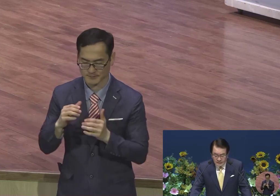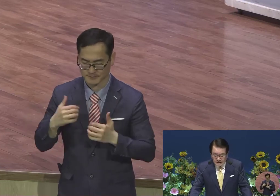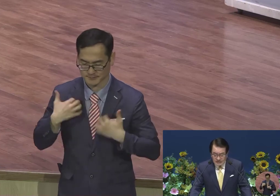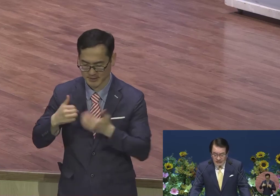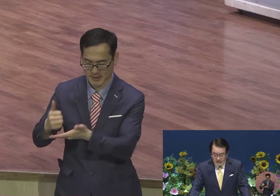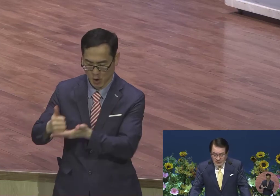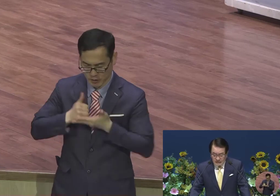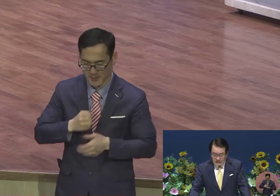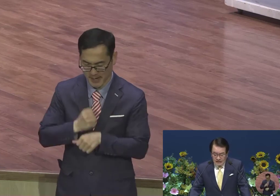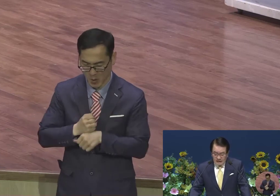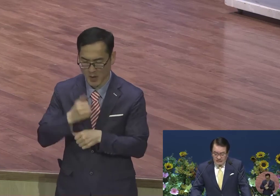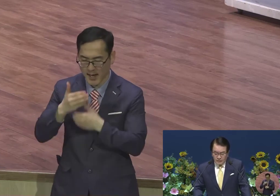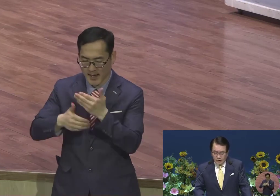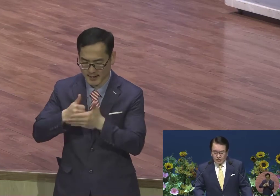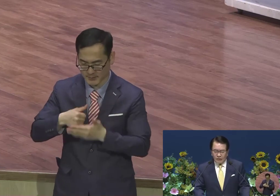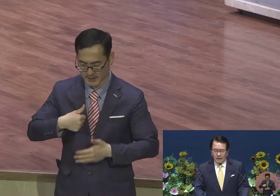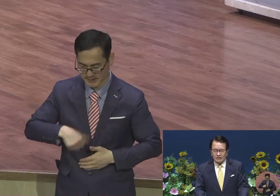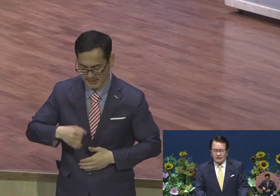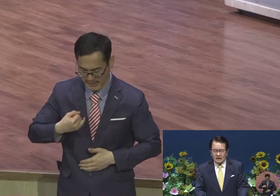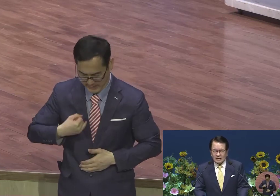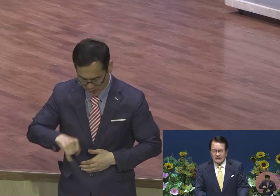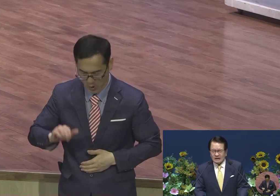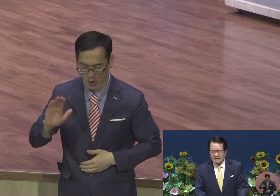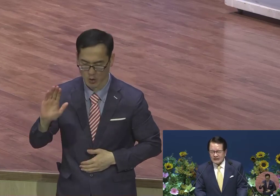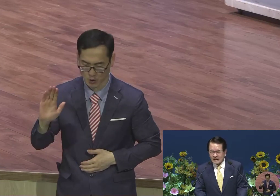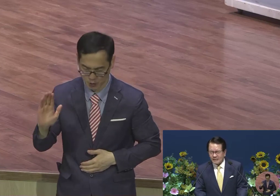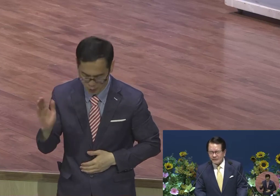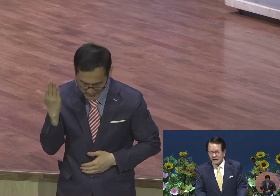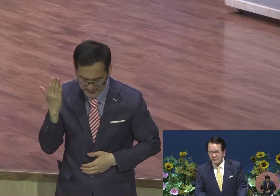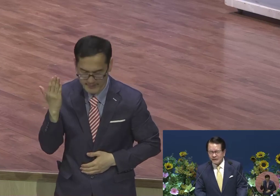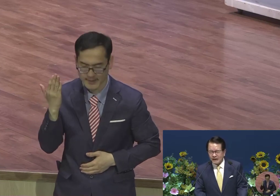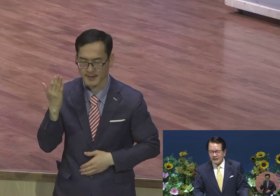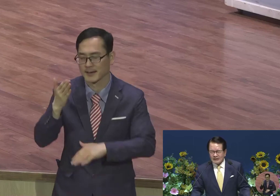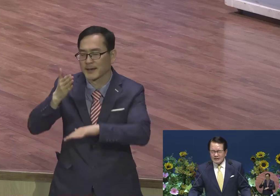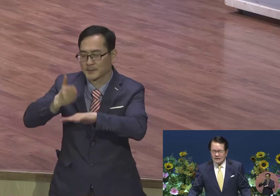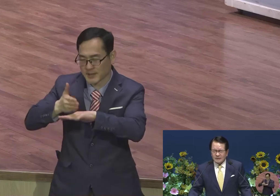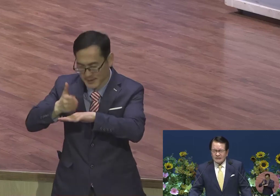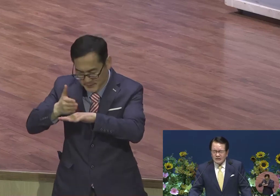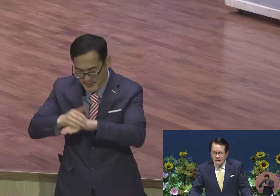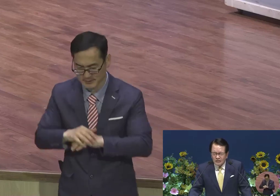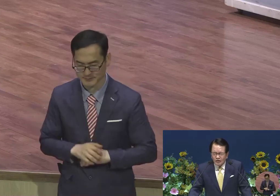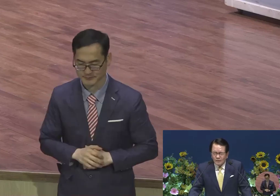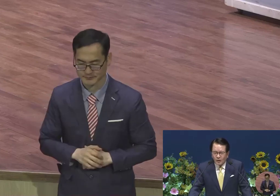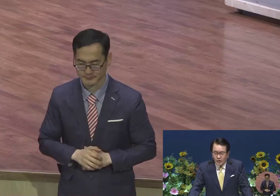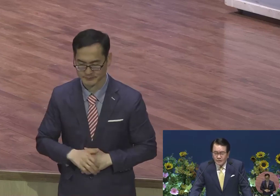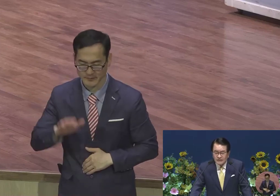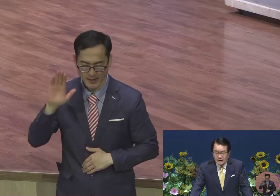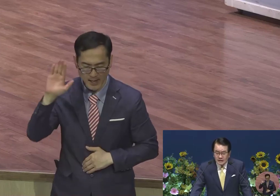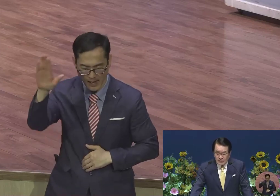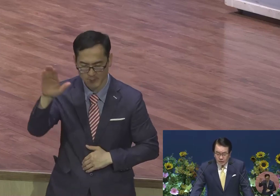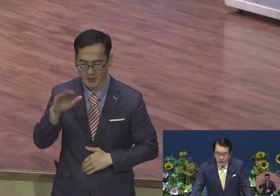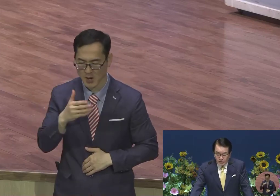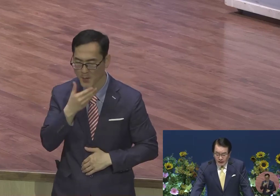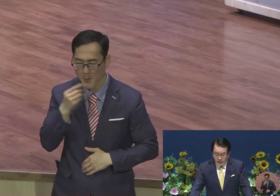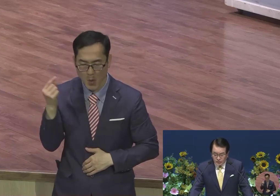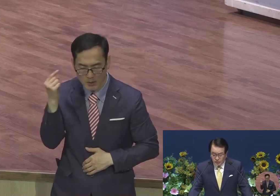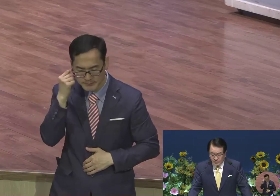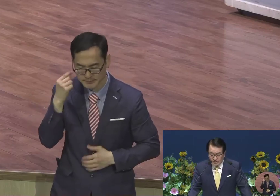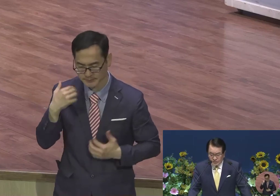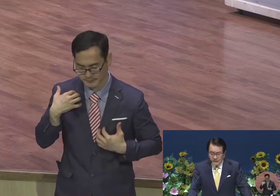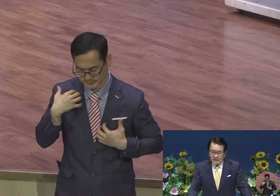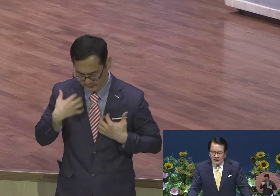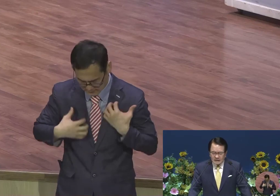하나님의 장이 되는 참으로 놀라운 시간 가져가시니 감사합니다 이제부터 즐거운 보고미생이 되게